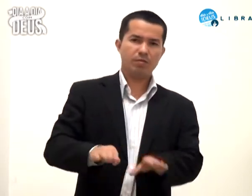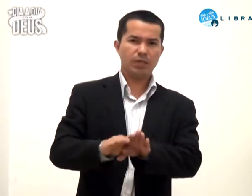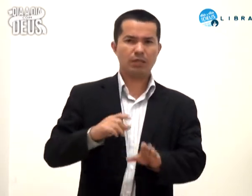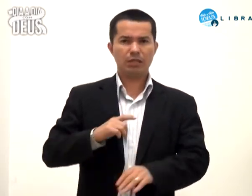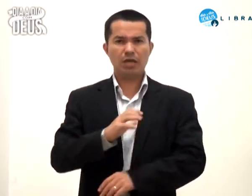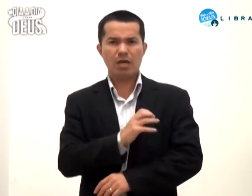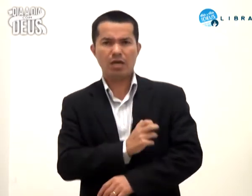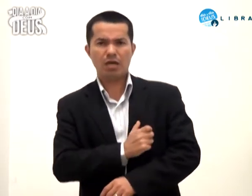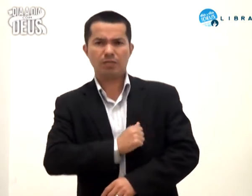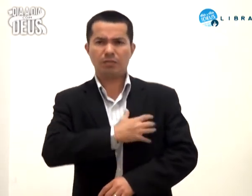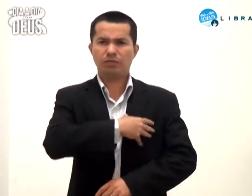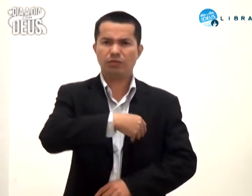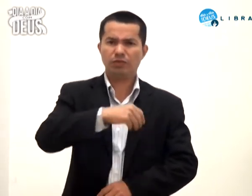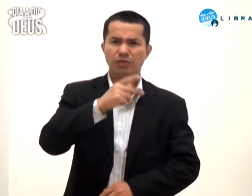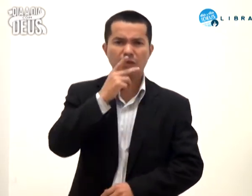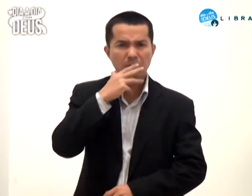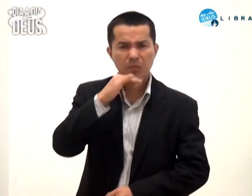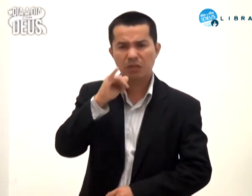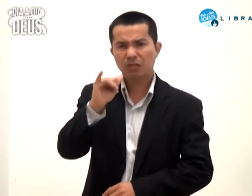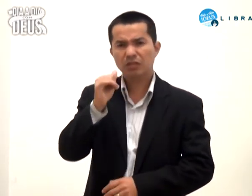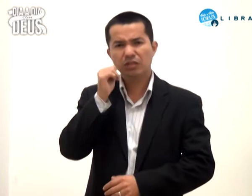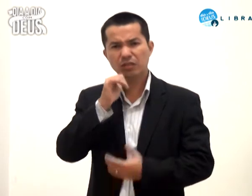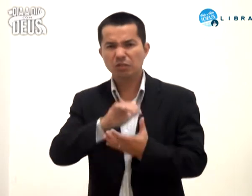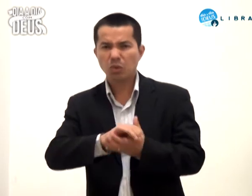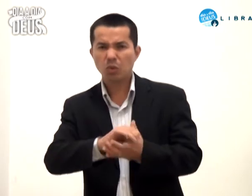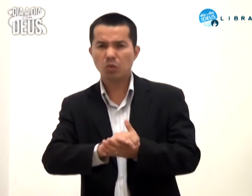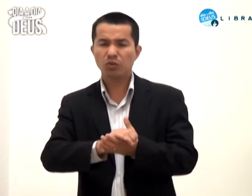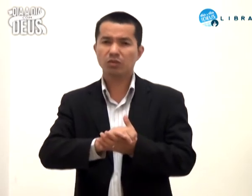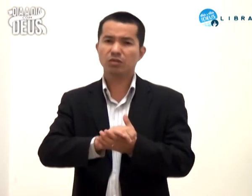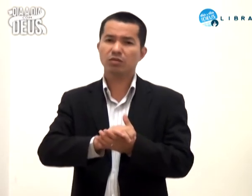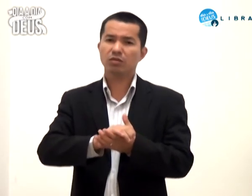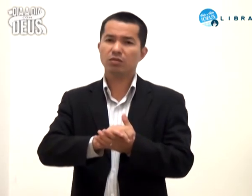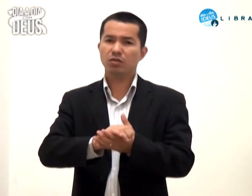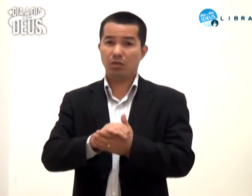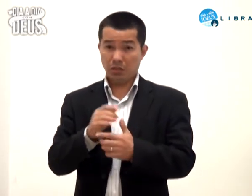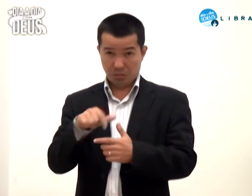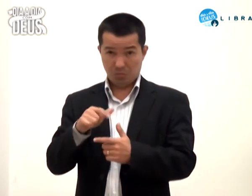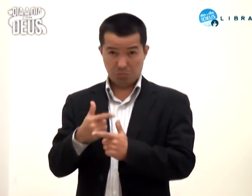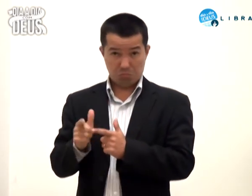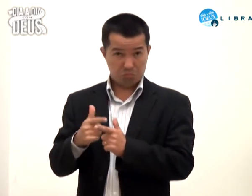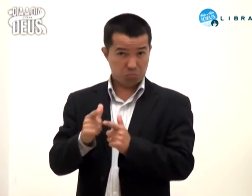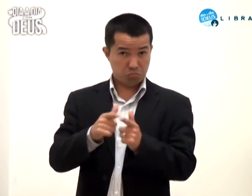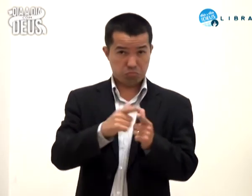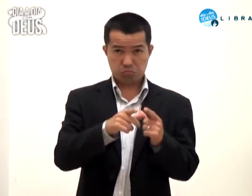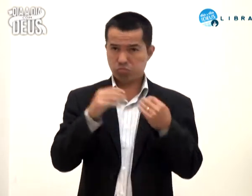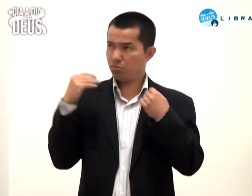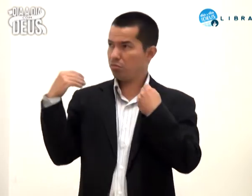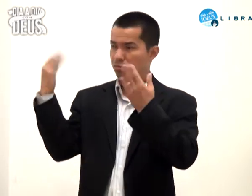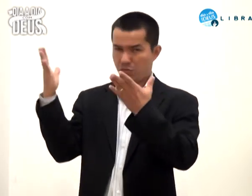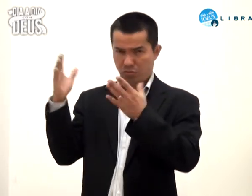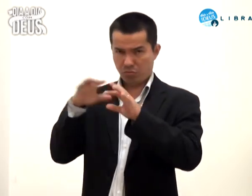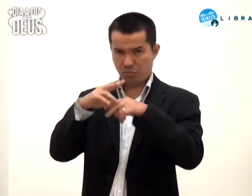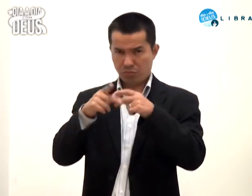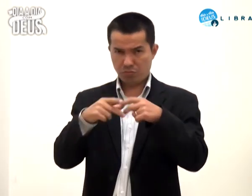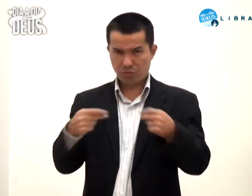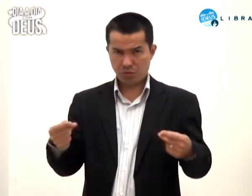Quando a gente gosta muito de alguém, quando a gente ama alguém, um filho, um pai, a